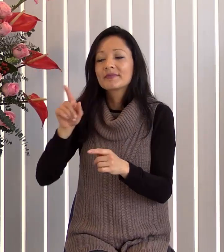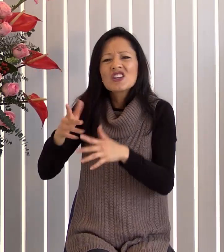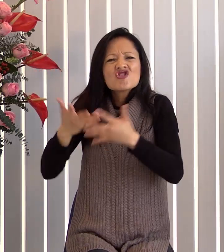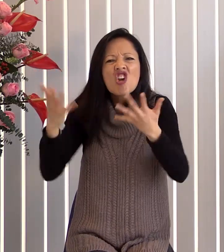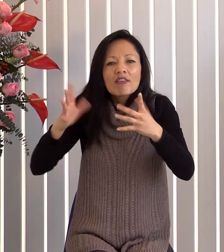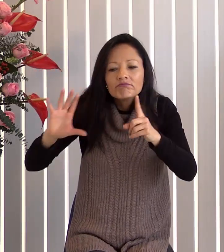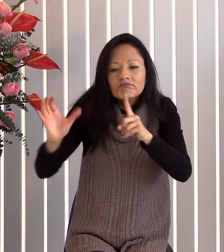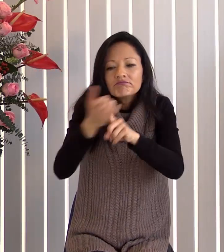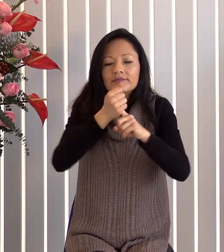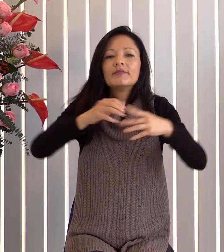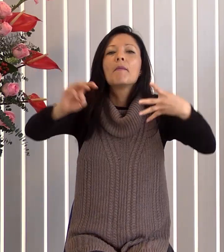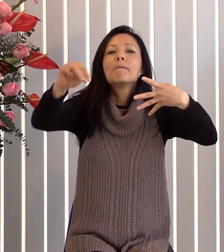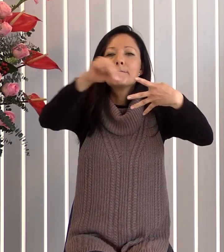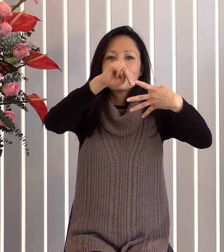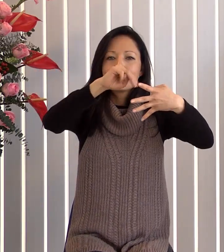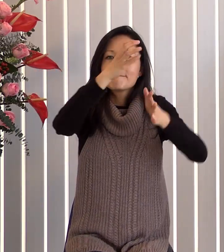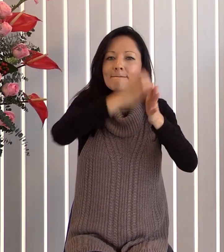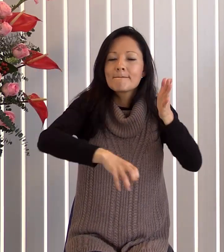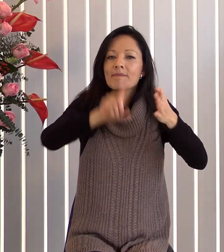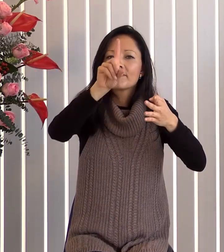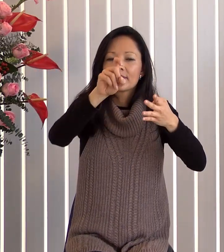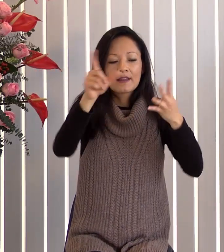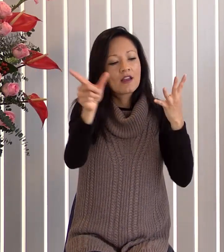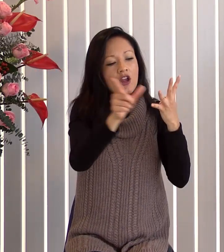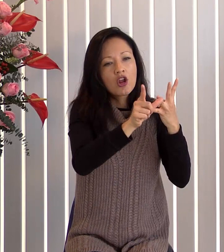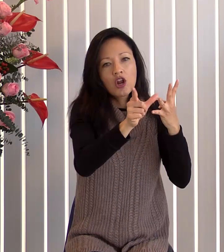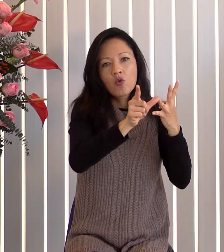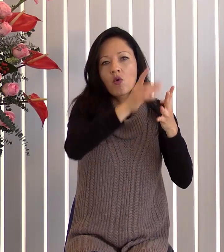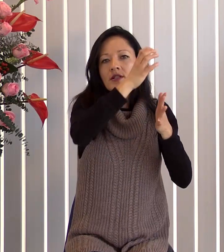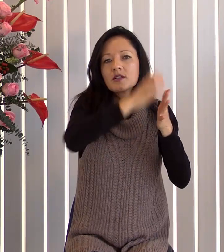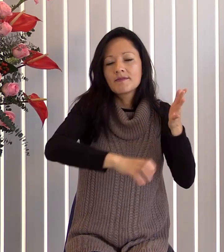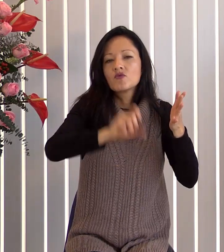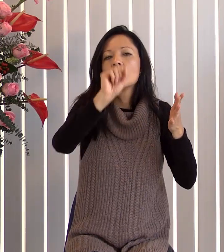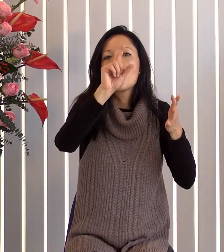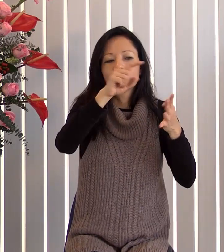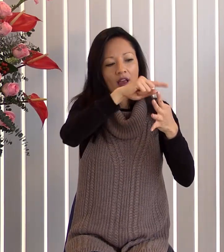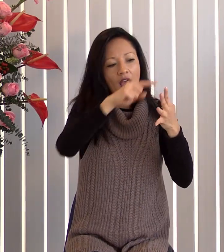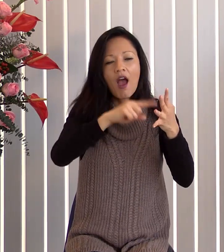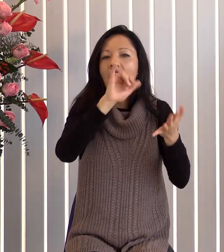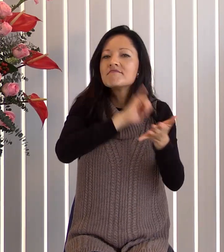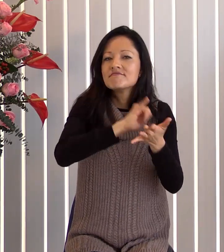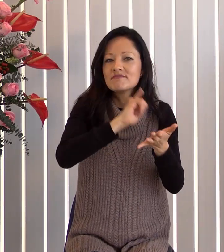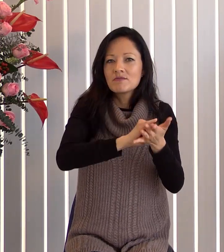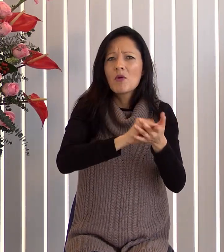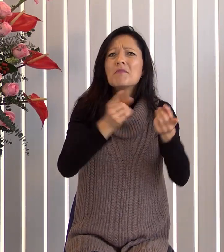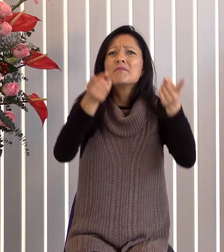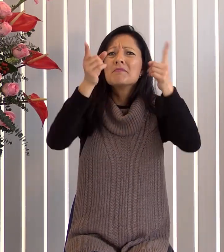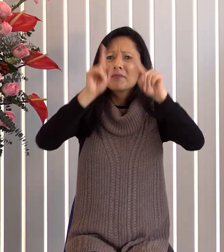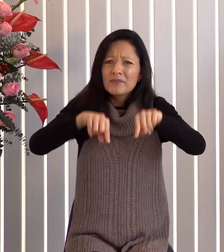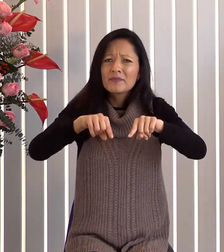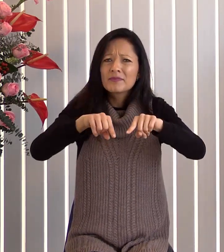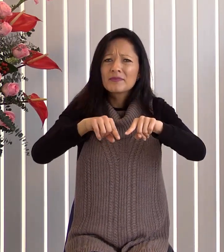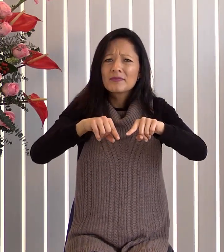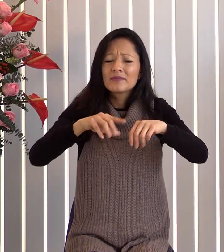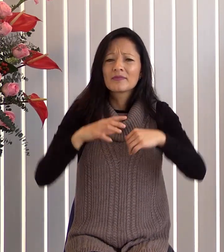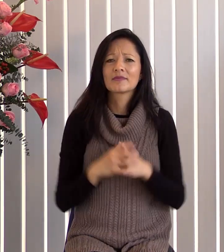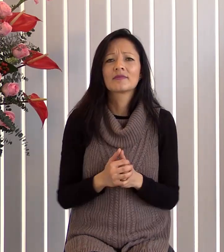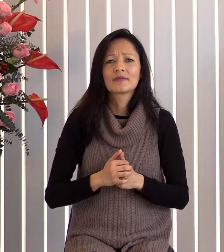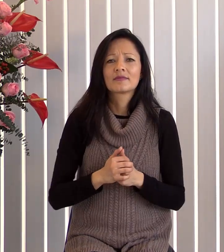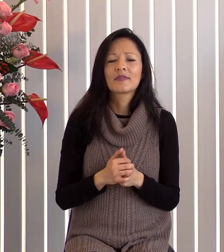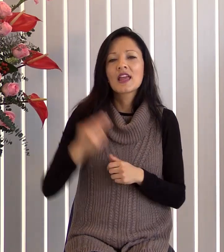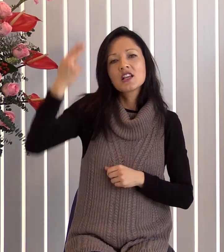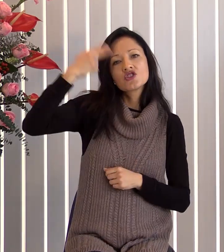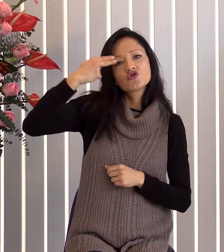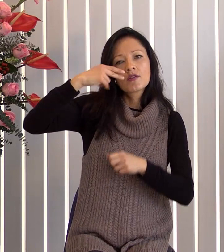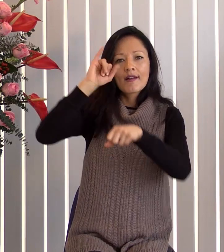Mateo, capítulo 6, está en Lucas, capítulo 11, pero además en todo el registro de los padres de la